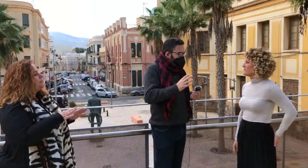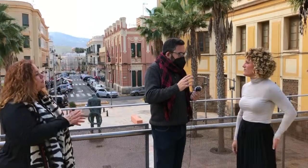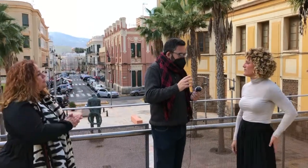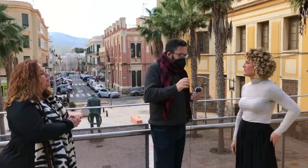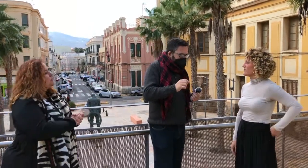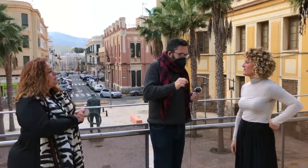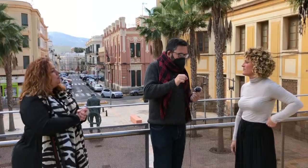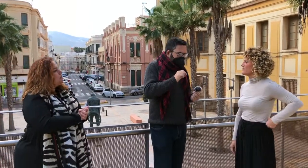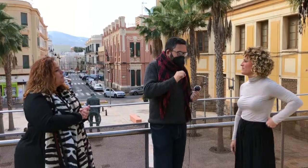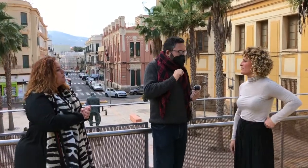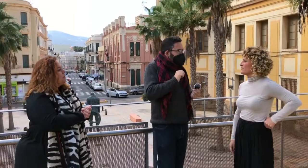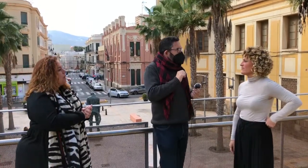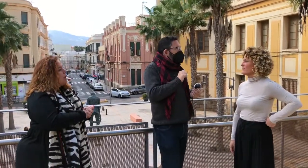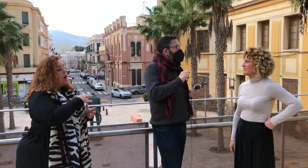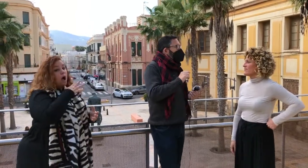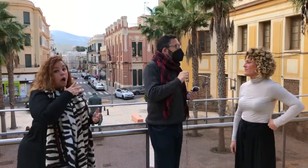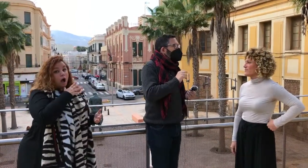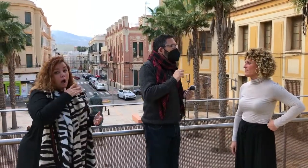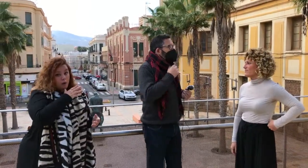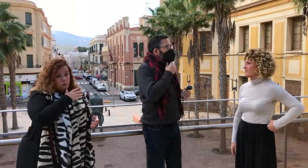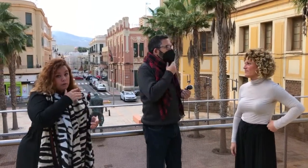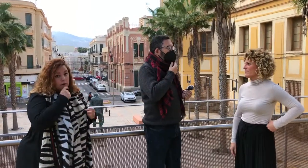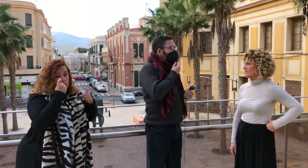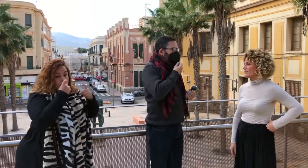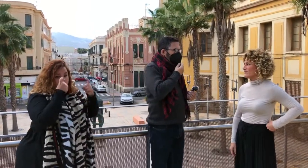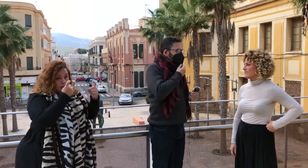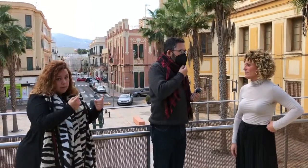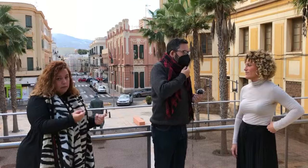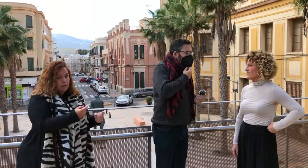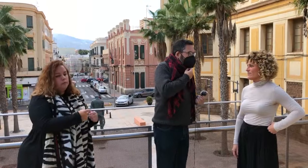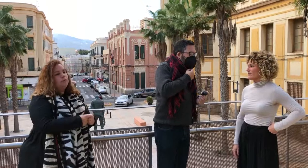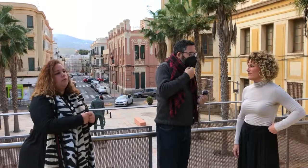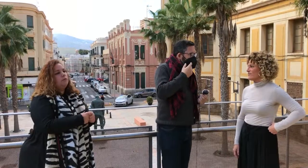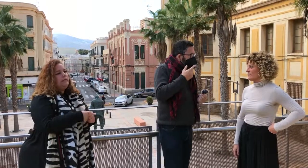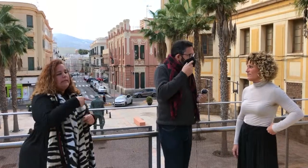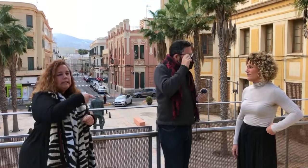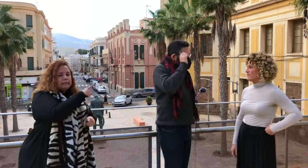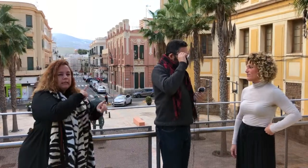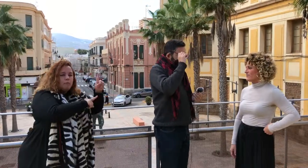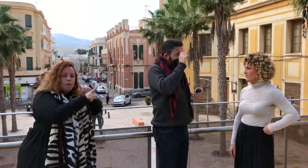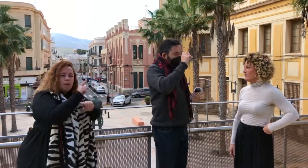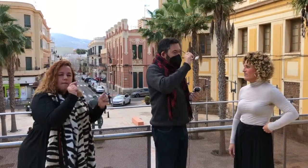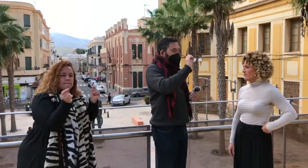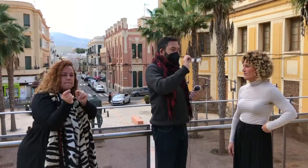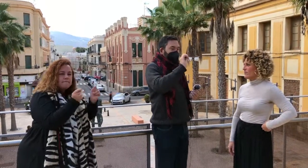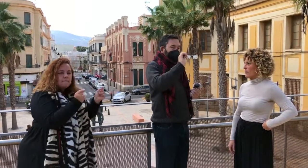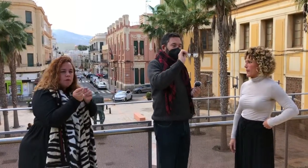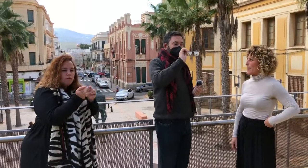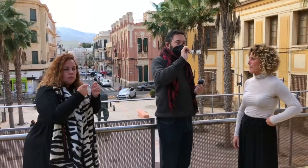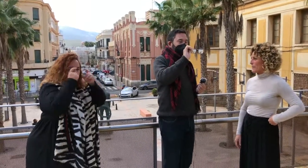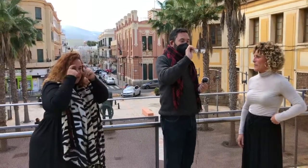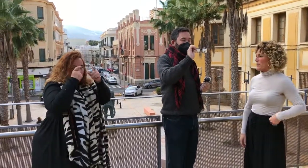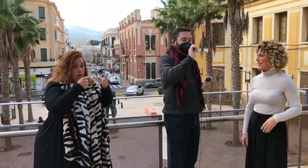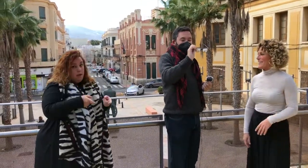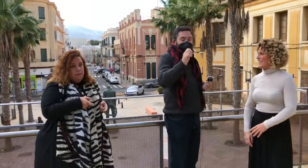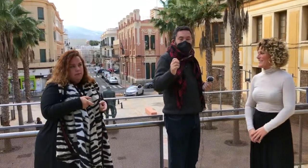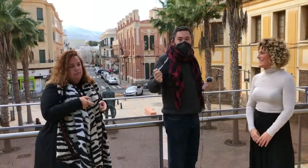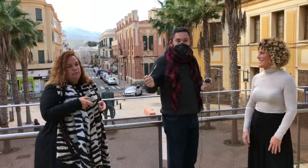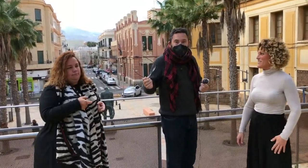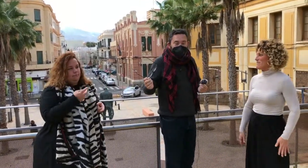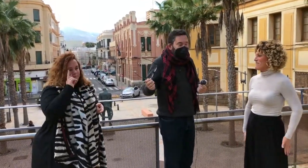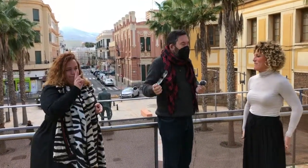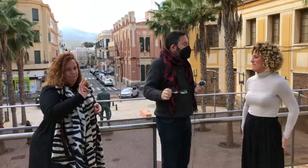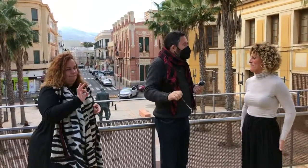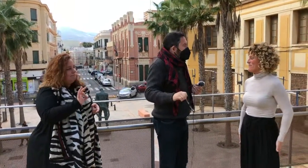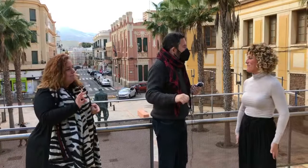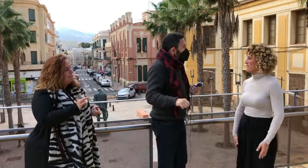Belén, a mí ahora siempre procuramos que todo este tipo de conflictos, de peleas y tal, me quito las gafas porque es que se me